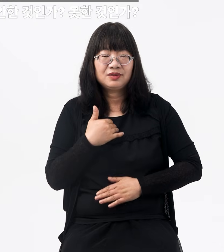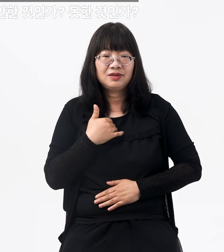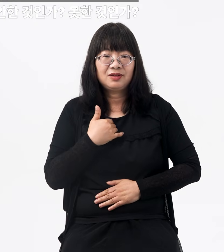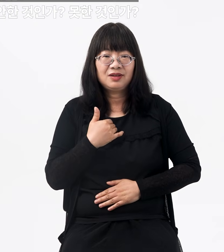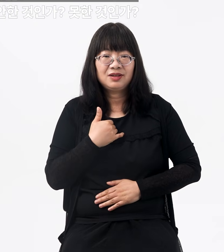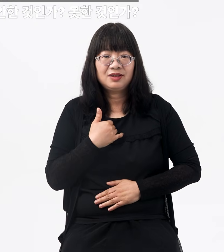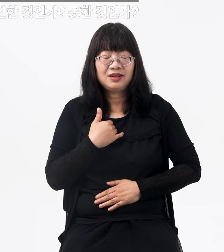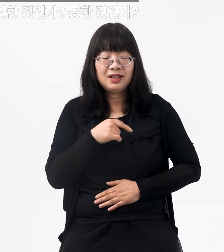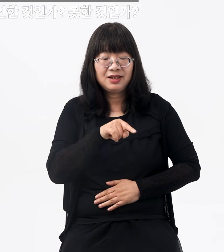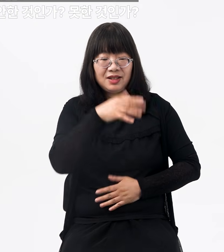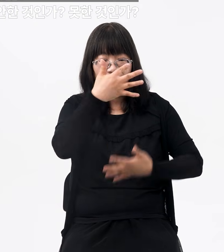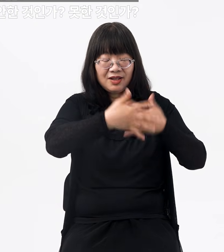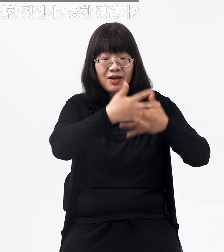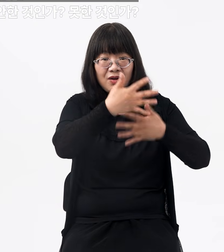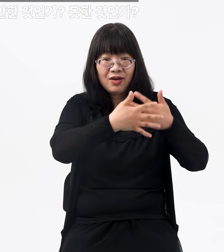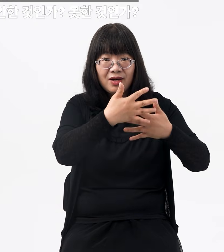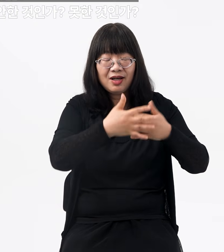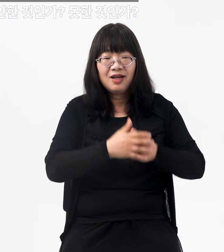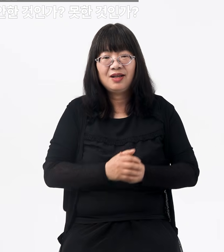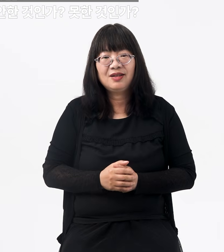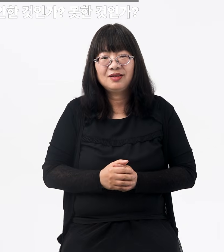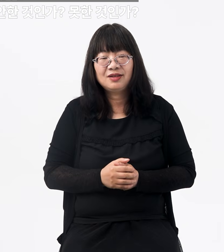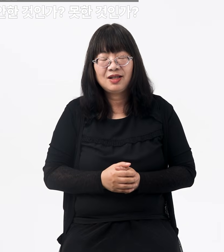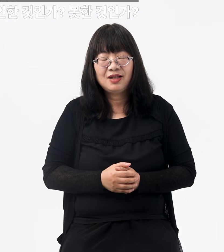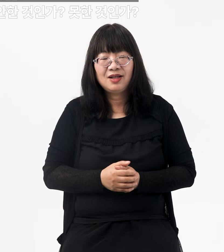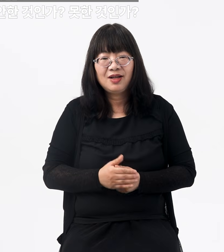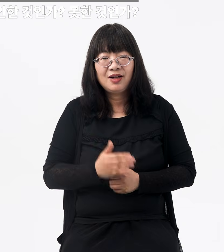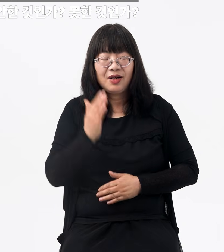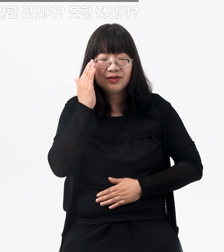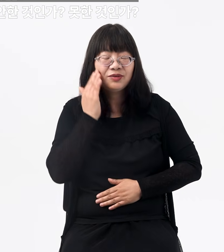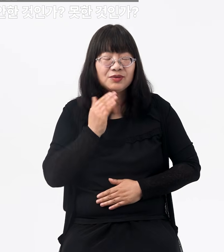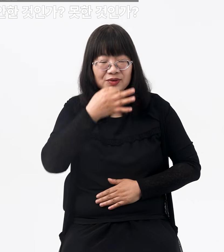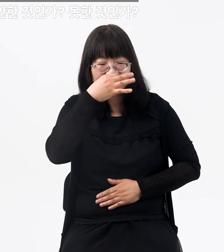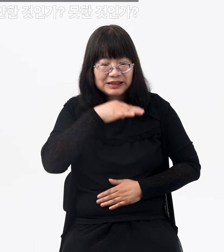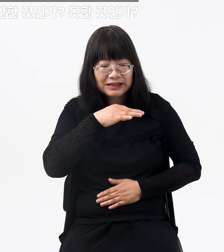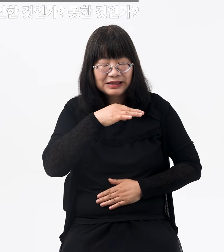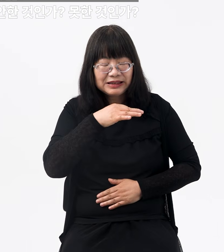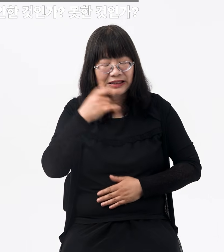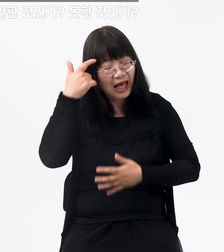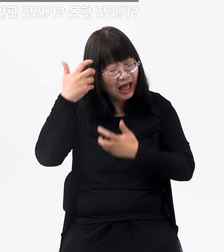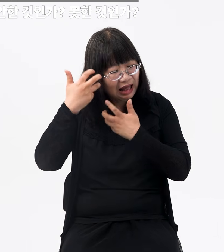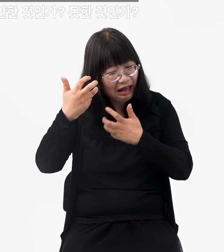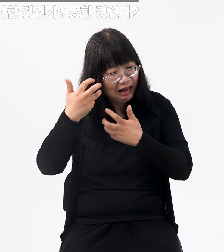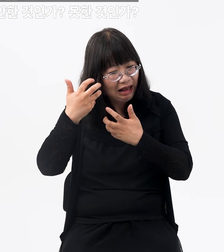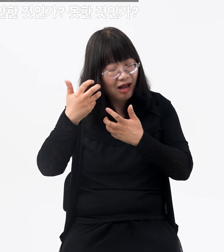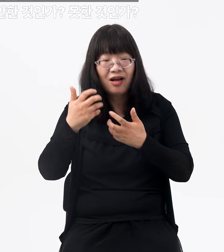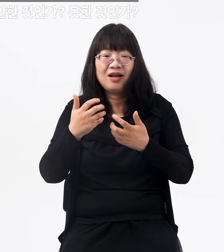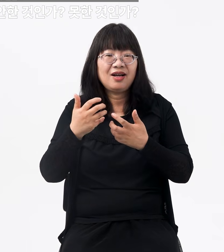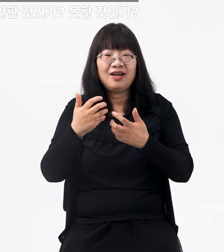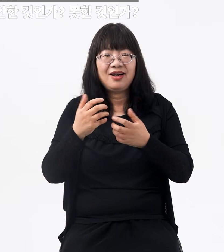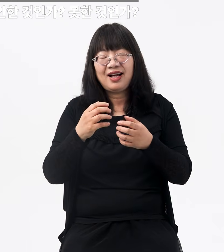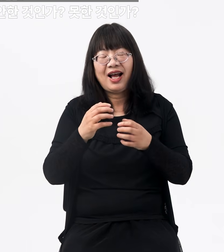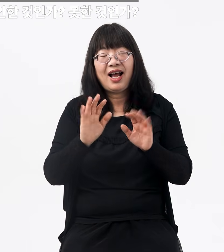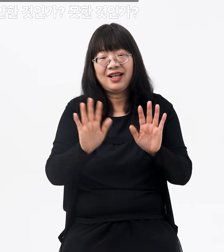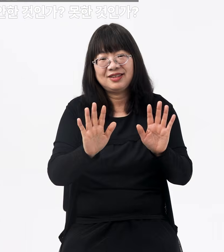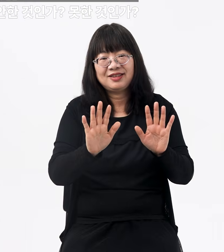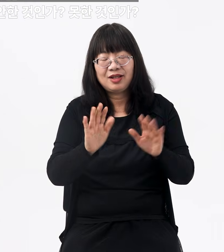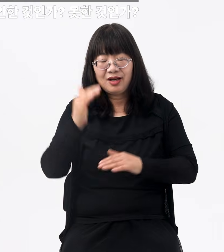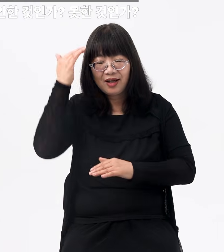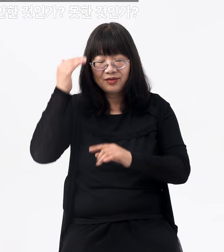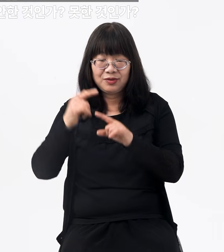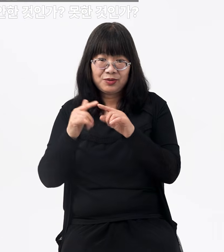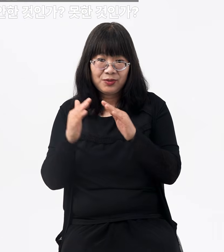저는 이 영화의 뭐 순이익과 흥행 여부를 떠나서 이렇게 한국 교회가,